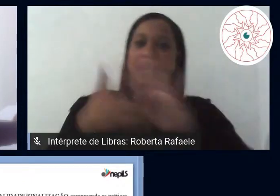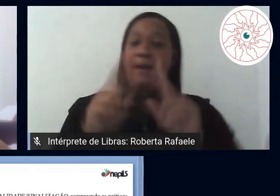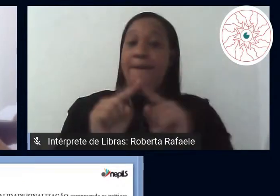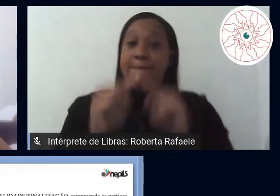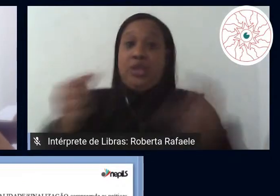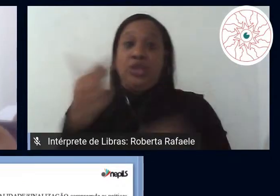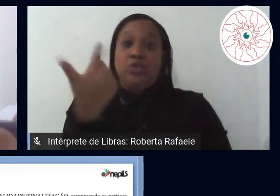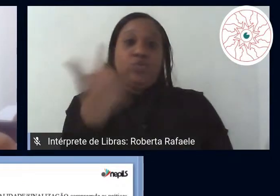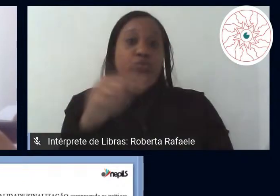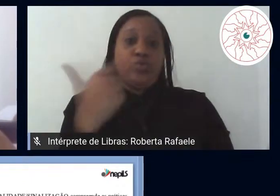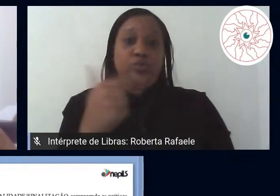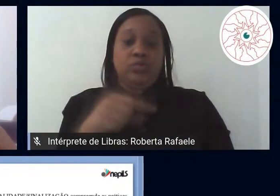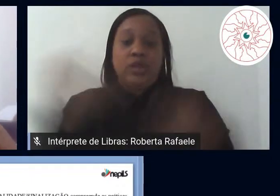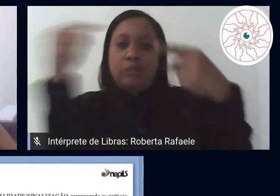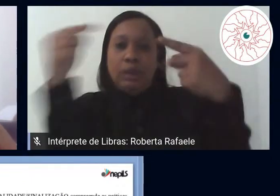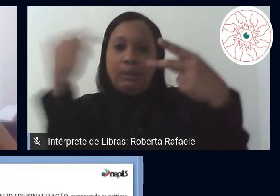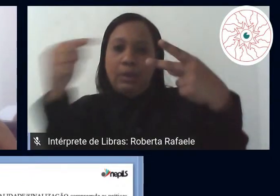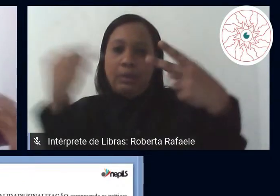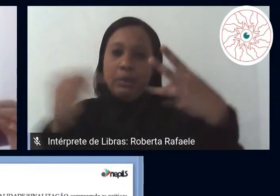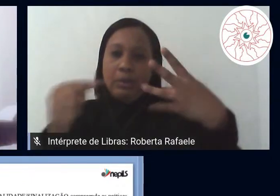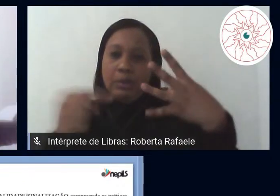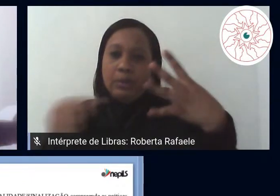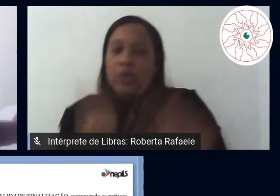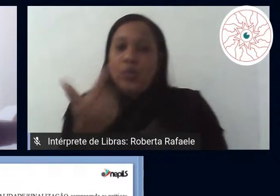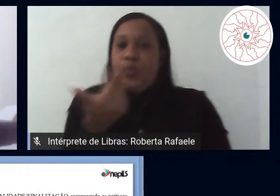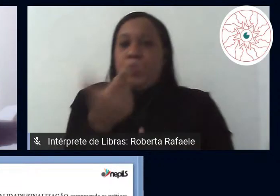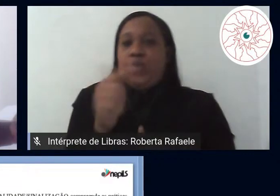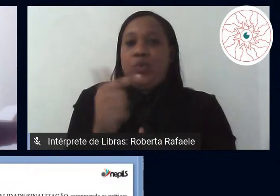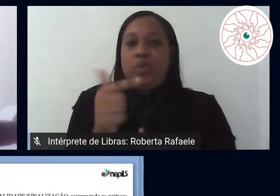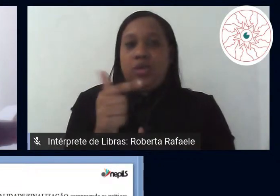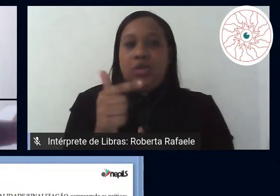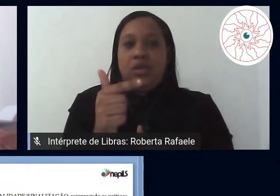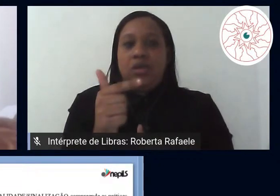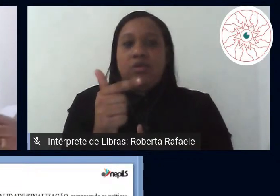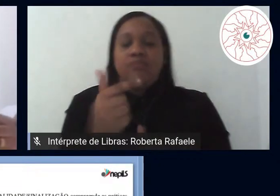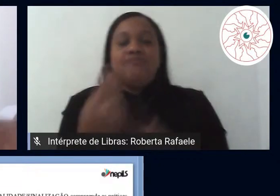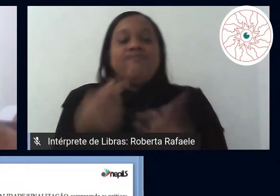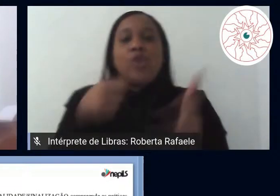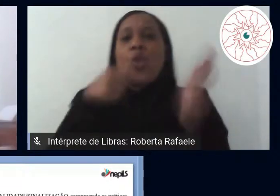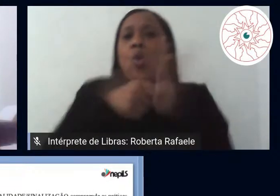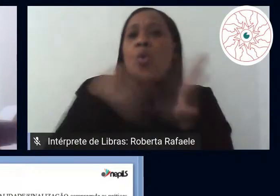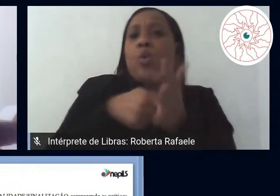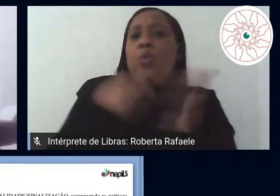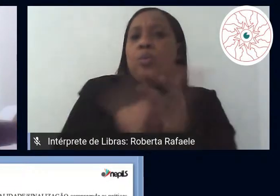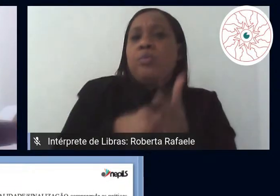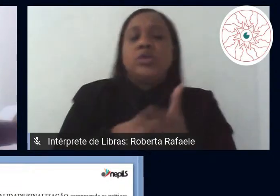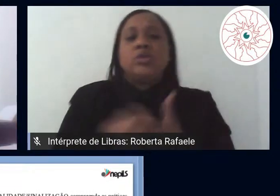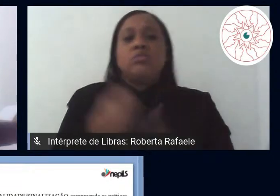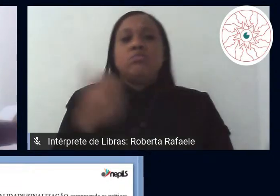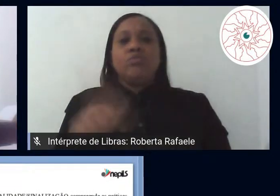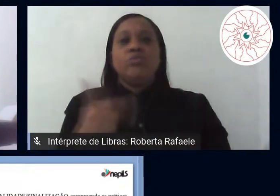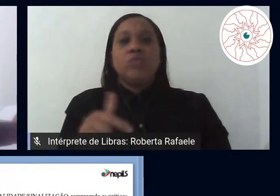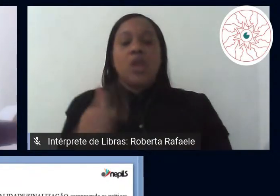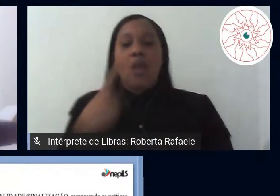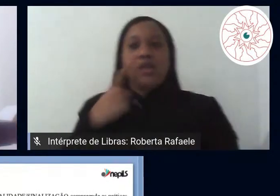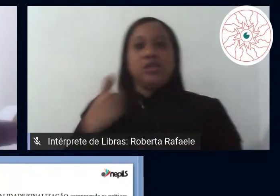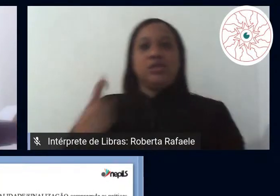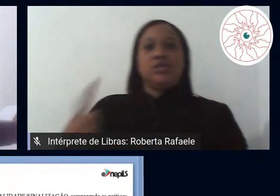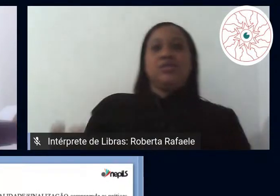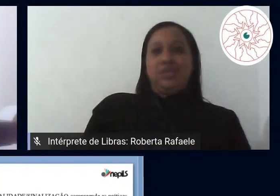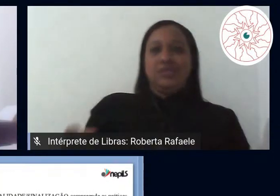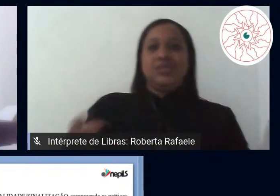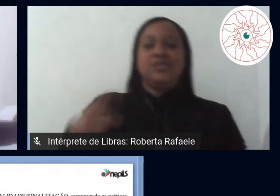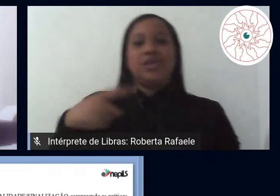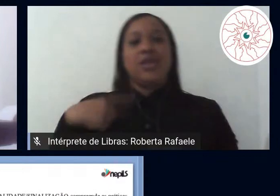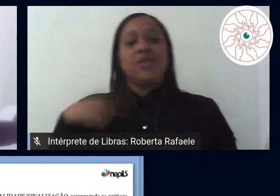especificidade, nenhuma eh nenhuma eh exigência, nenhum não desperta um interesse para aquele que